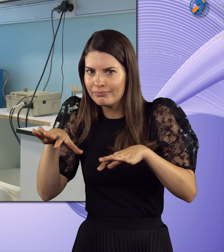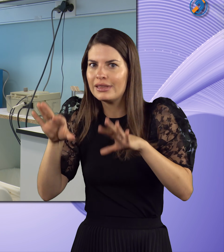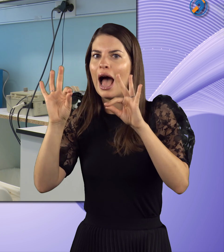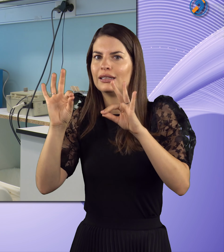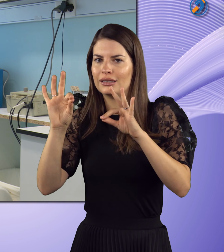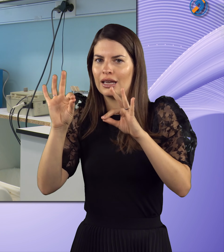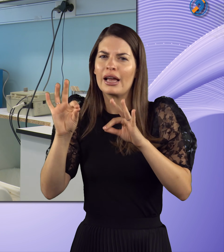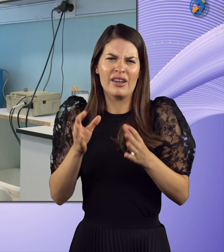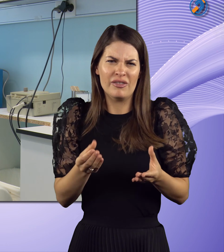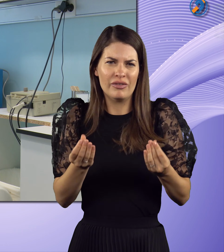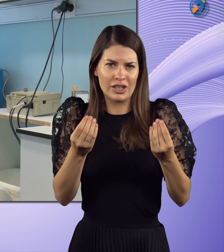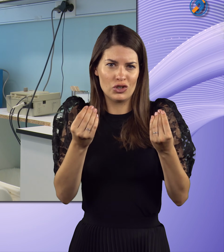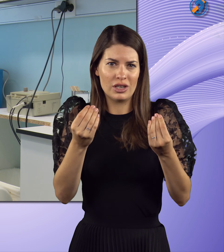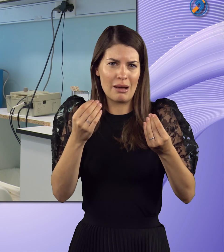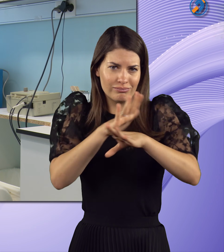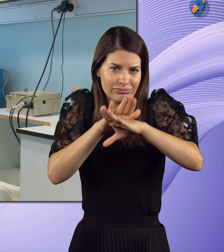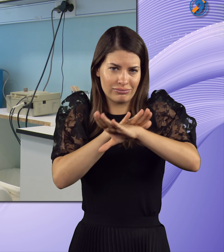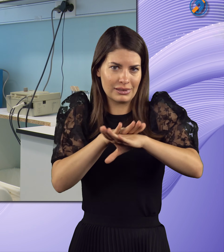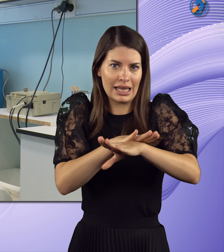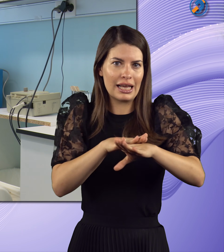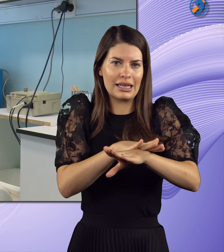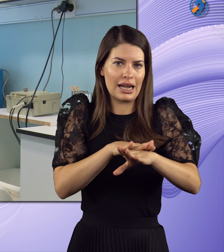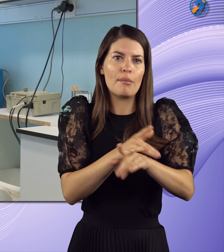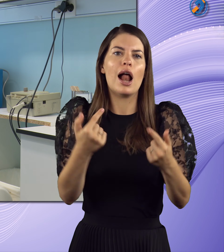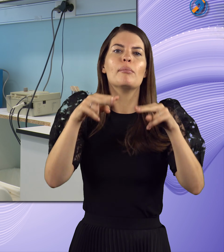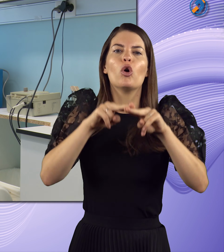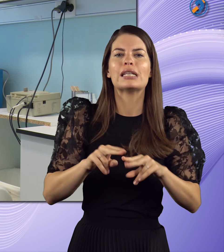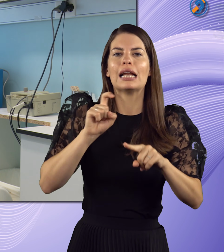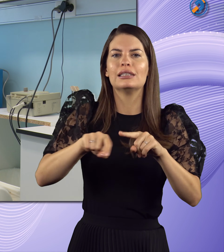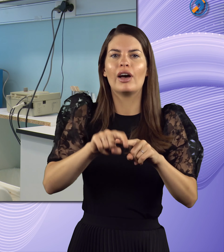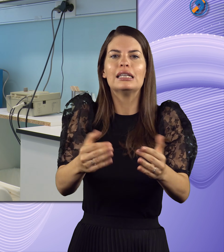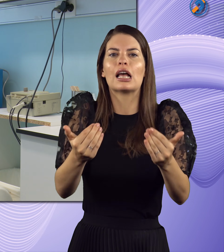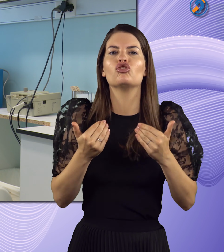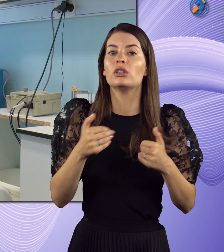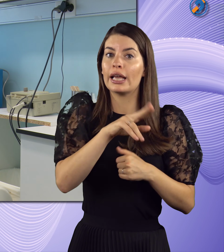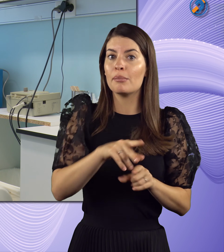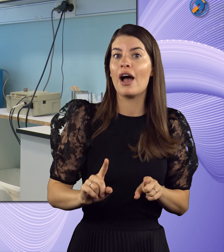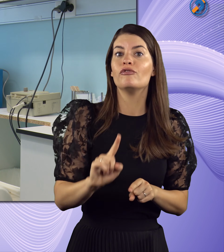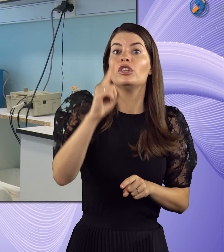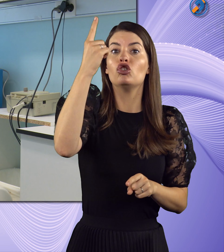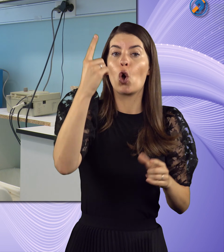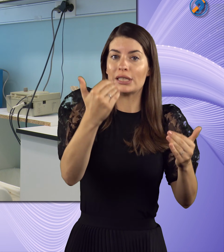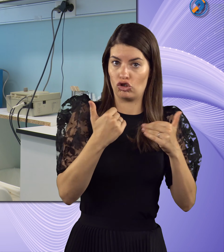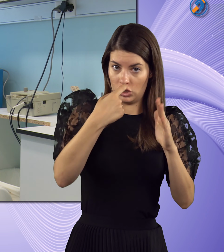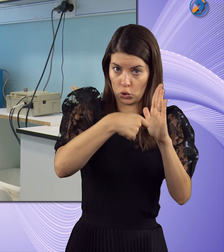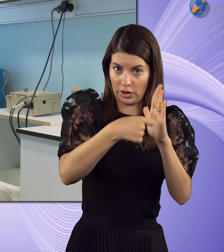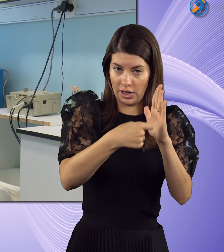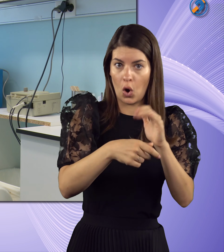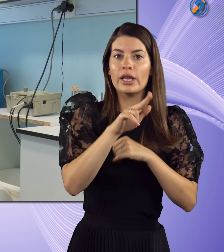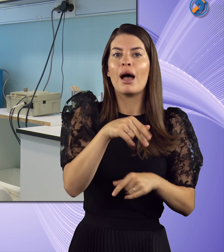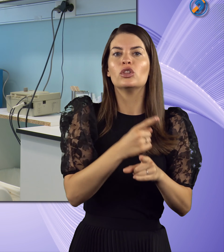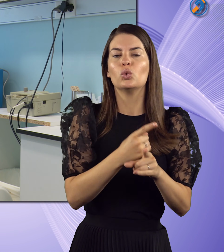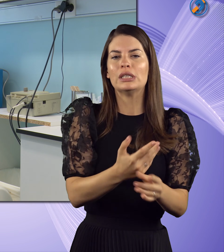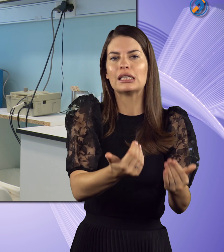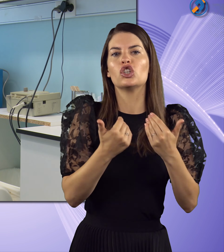večina pripravkov za zaščito pred soncem, da se prav izrazim, ne samo krem, ki imajo višje zaščitne faktorje, imajo